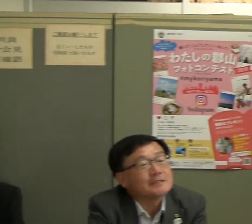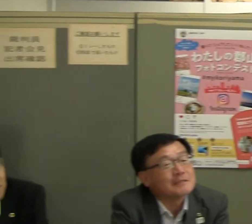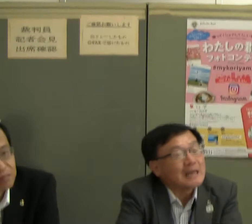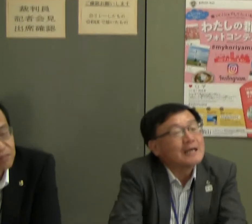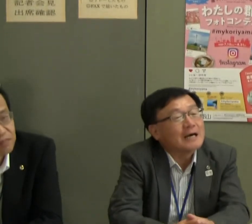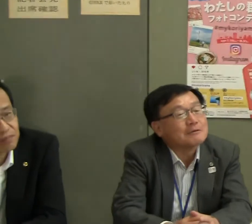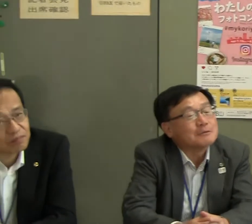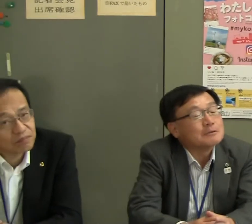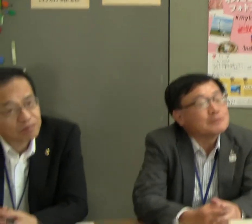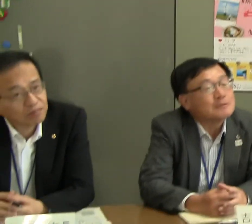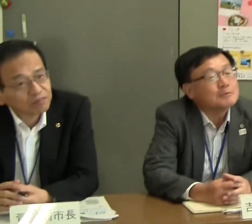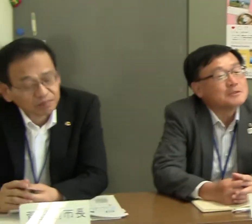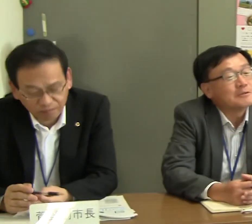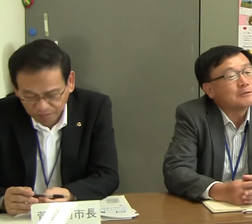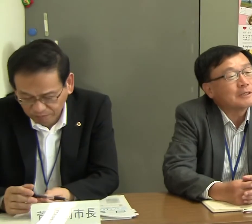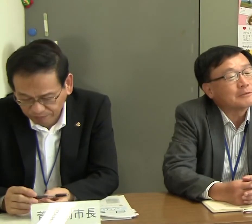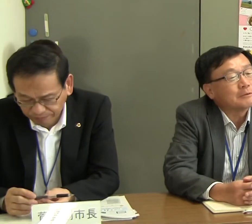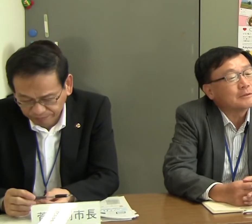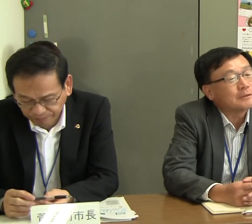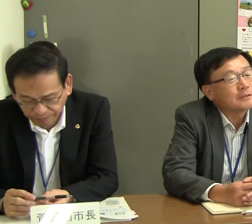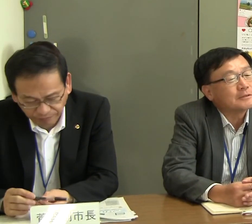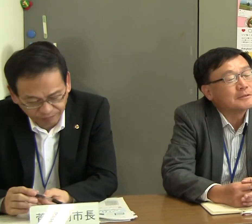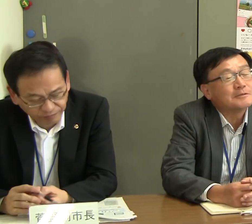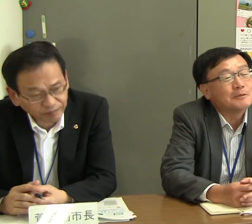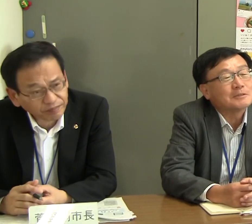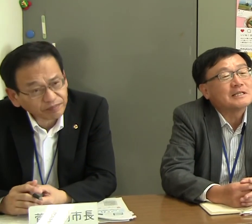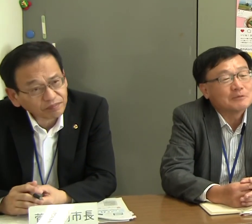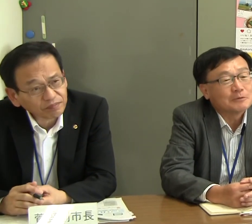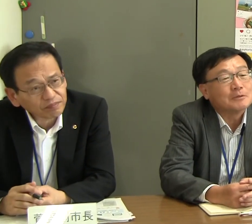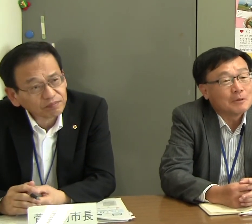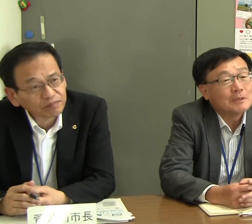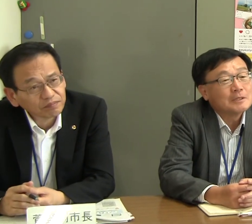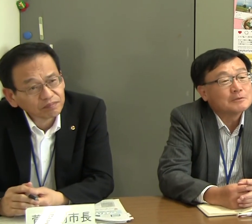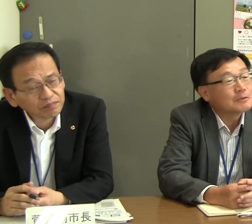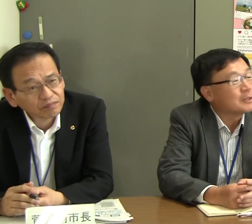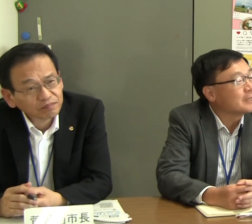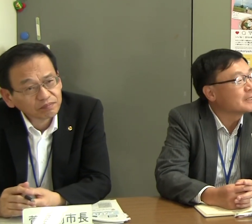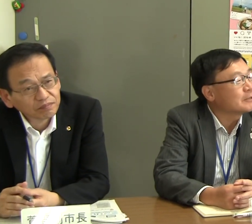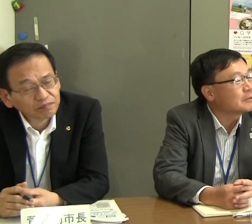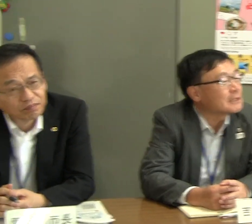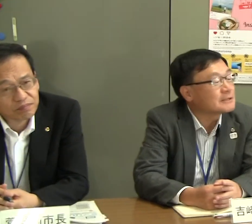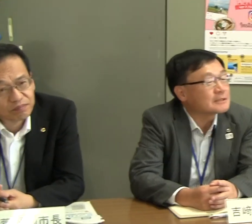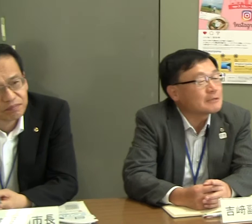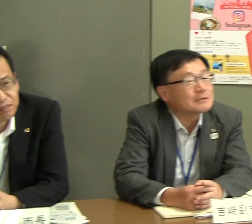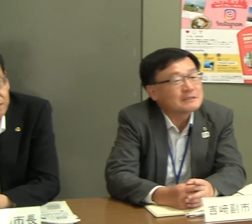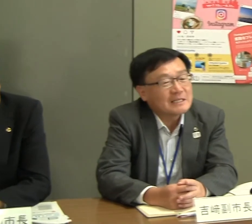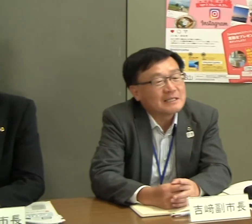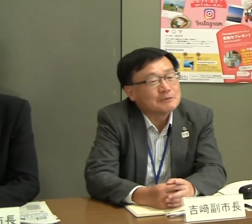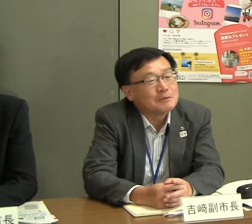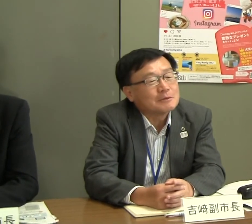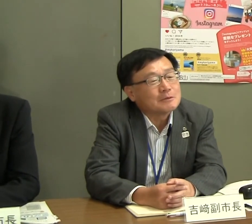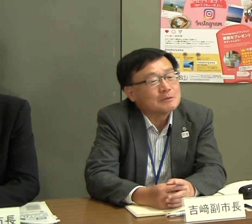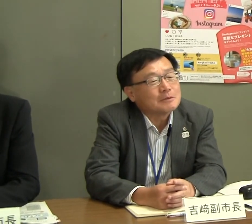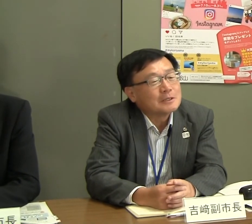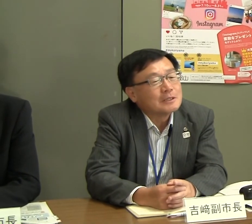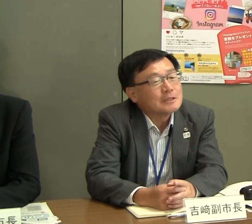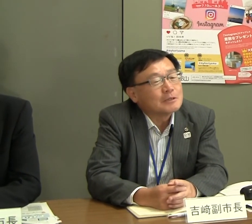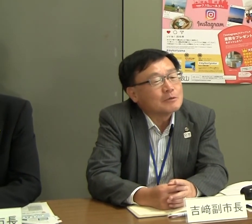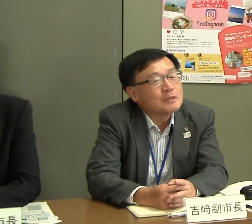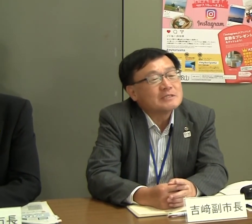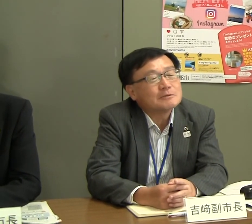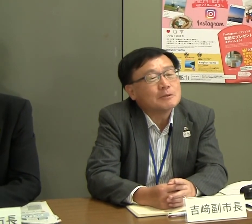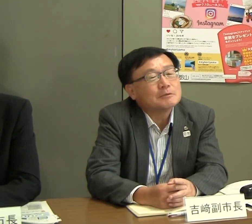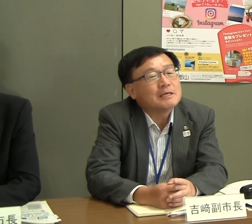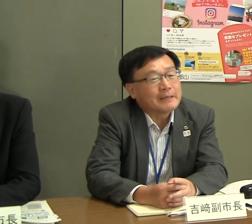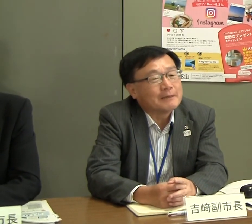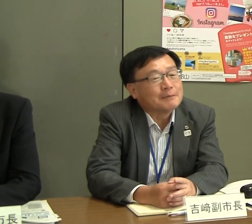りですが、もちろん指導するお子さんのこと、それと結構たくさん